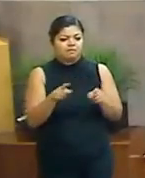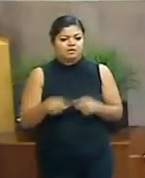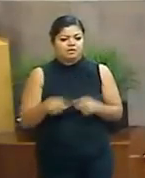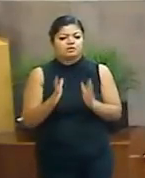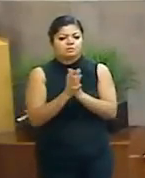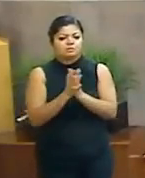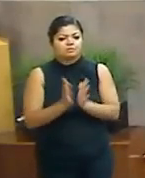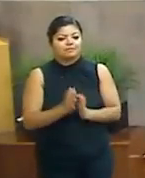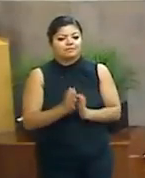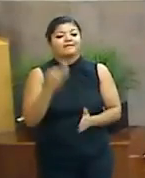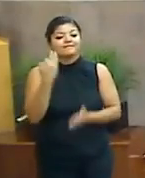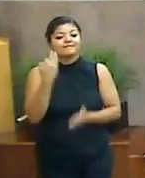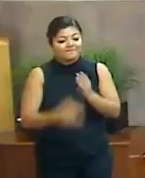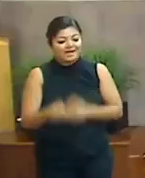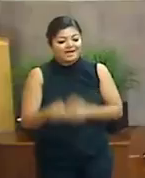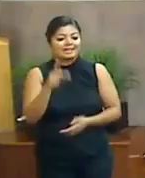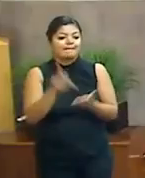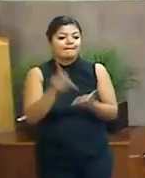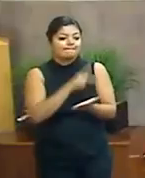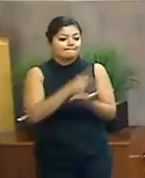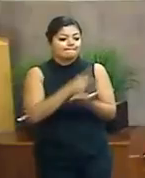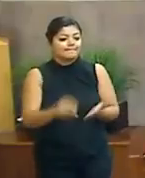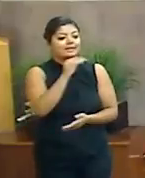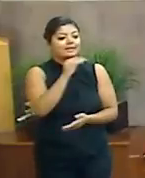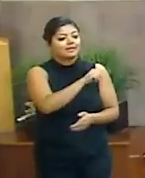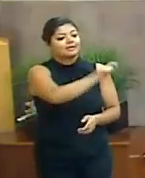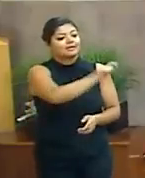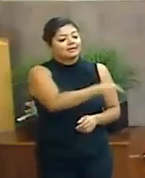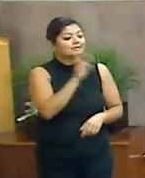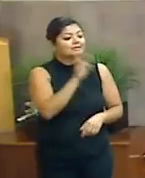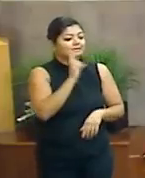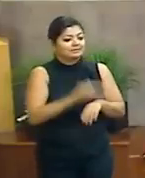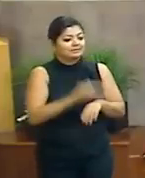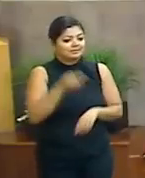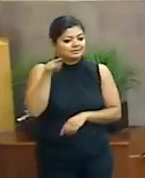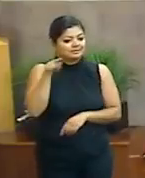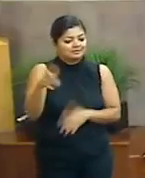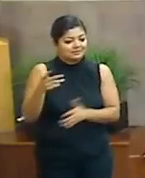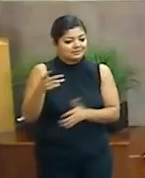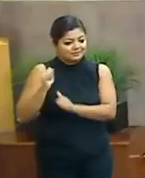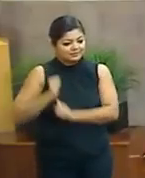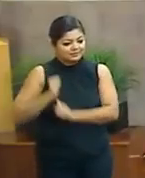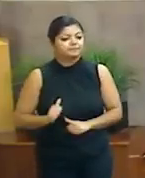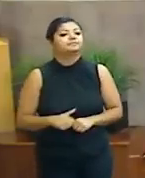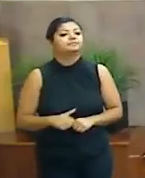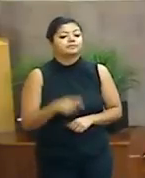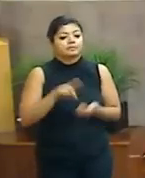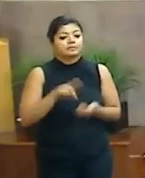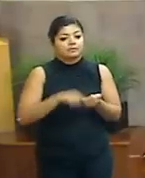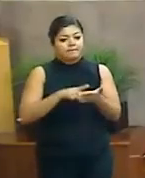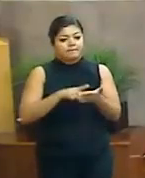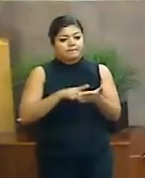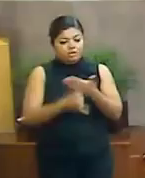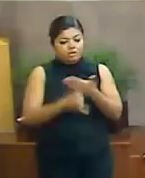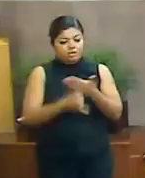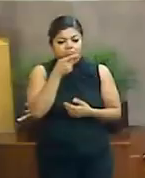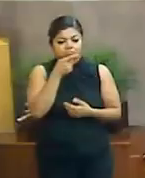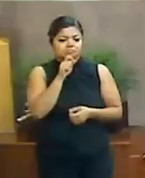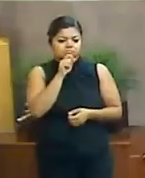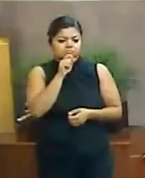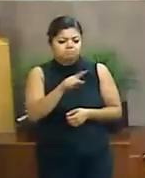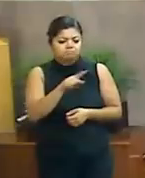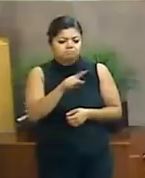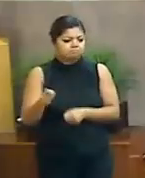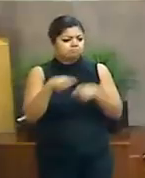autoridades electorales las designaciones de los candidatos en este sentido en el proyecto se considera acertado que la responsabilidad si